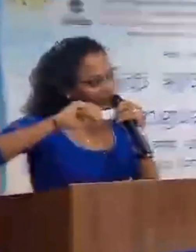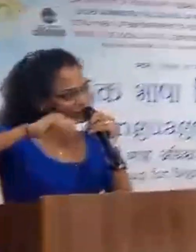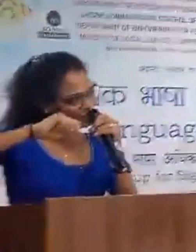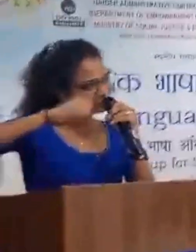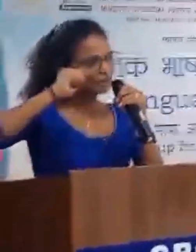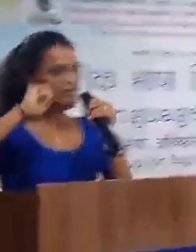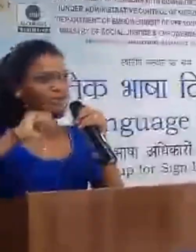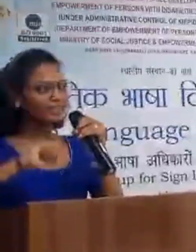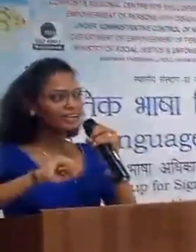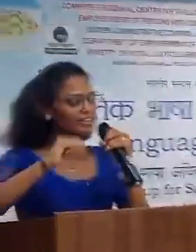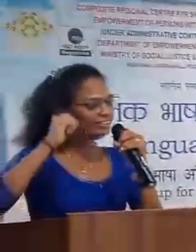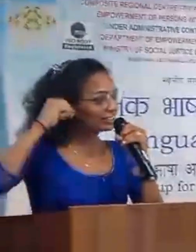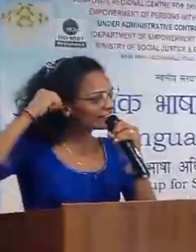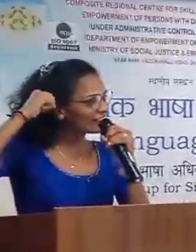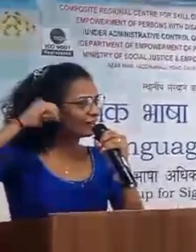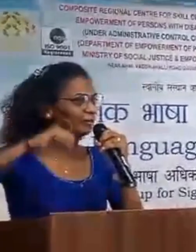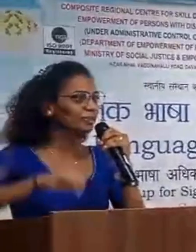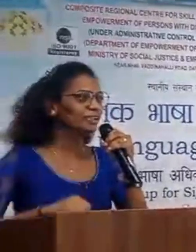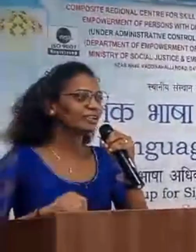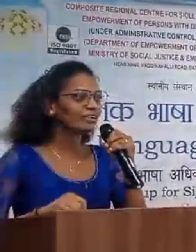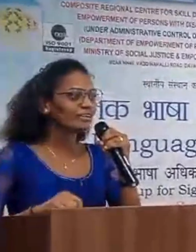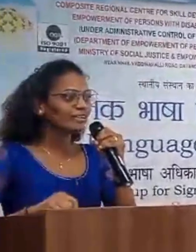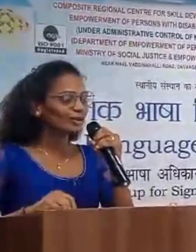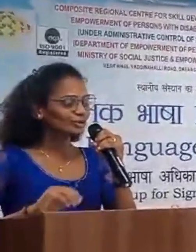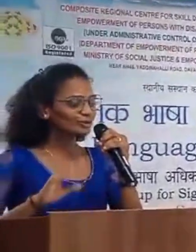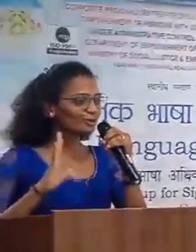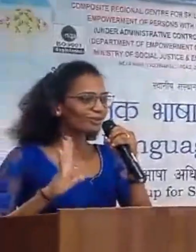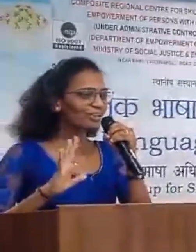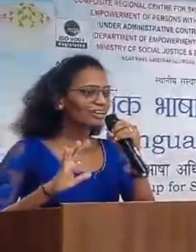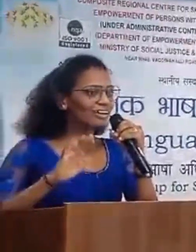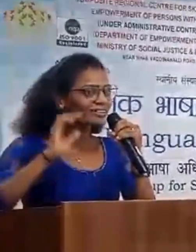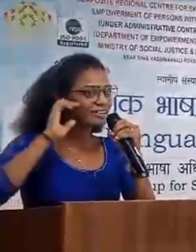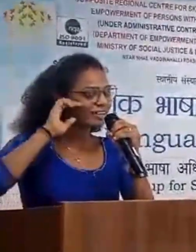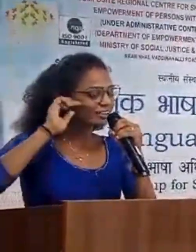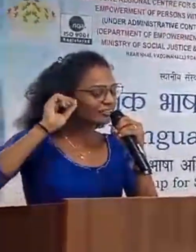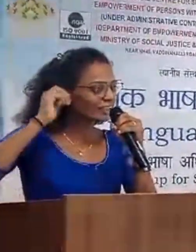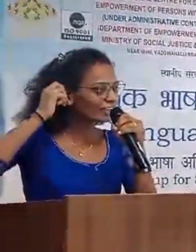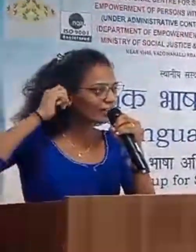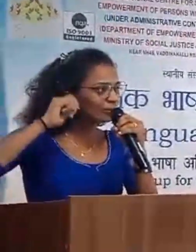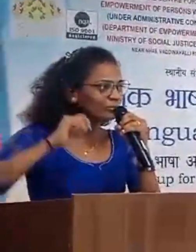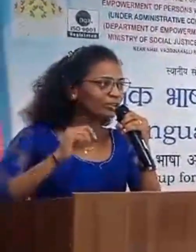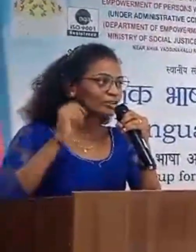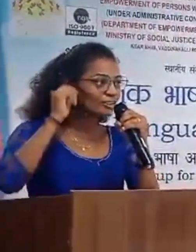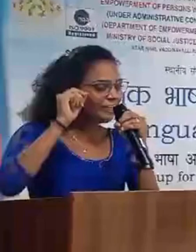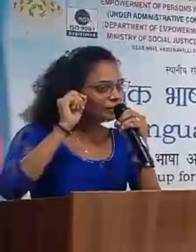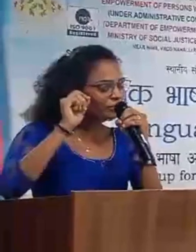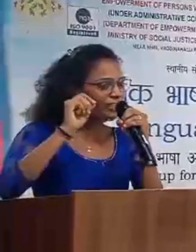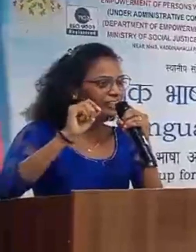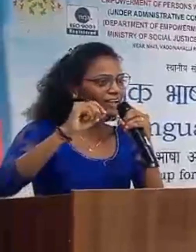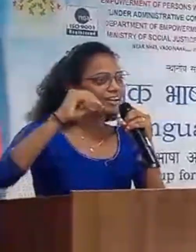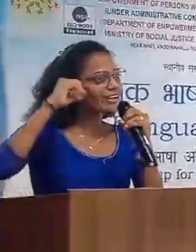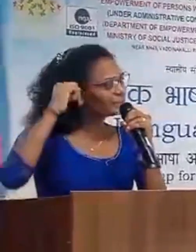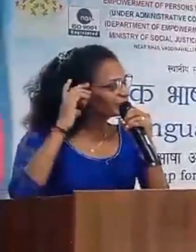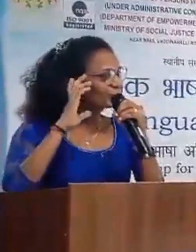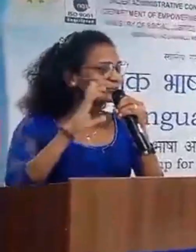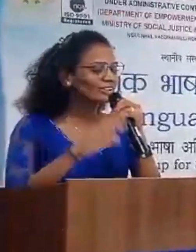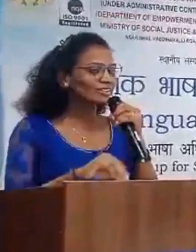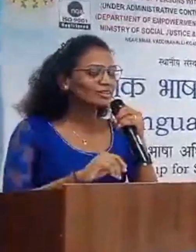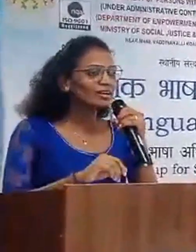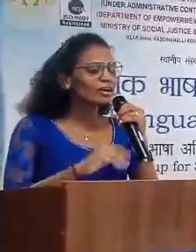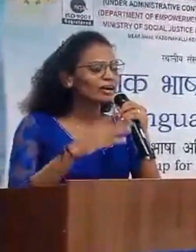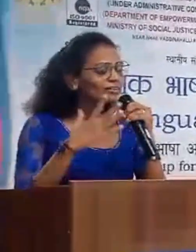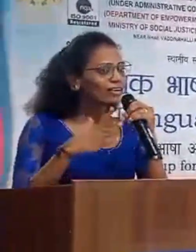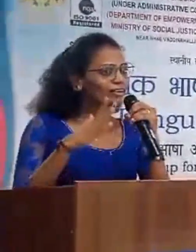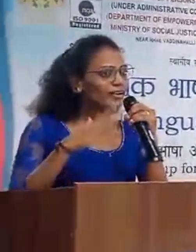ಅದನ್ನ ಶಾರ್ಪ್ನರ್ ಮಾಡಿ ಅದನ್ನ ಕಿವಿಯಲ್ಲಿ ಹಾಕೊಂಡ್ಬಿಟ್ಟಿದ್ದೀನಿ. ಅಷ್ಟು ತರಲೆ ಅಂದ್ರೆ ಕಿವಿಯಲ್ಲಿ ಹಾಕೊಂಡ್ಬಿಟ್ಟು ಅದನ್ನ ಏನಾಗ್ಬಿಟ್ಟಿದೆ